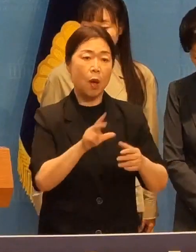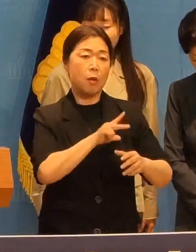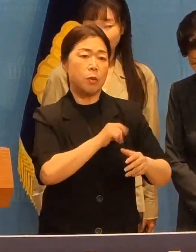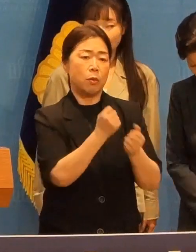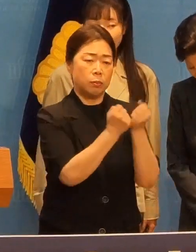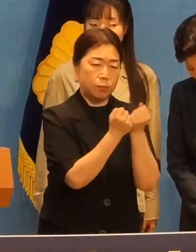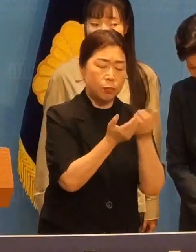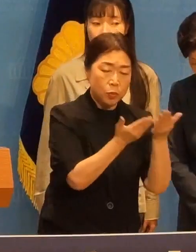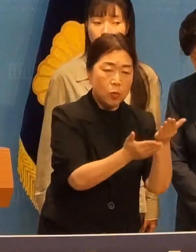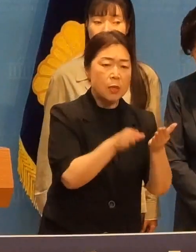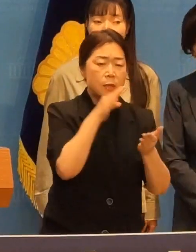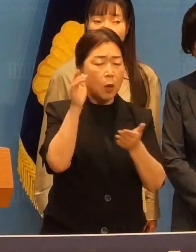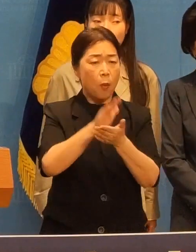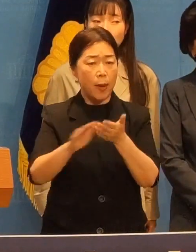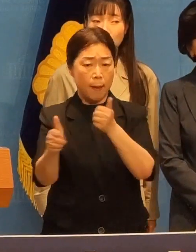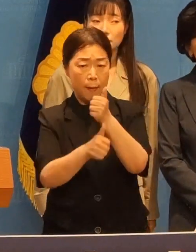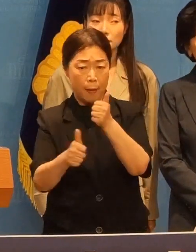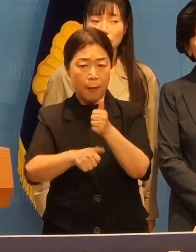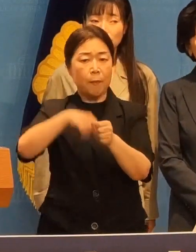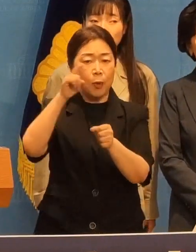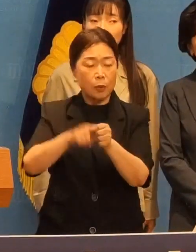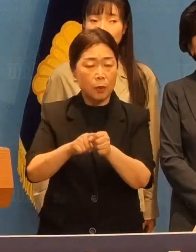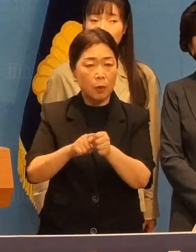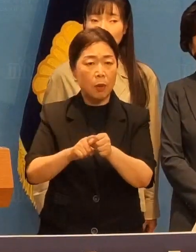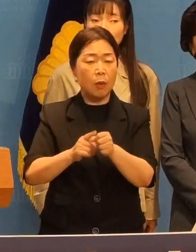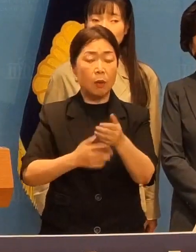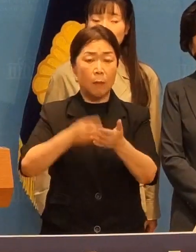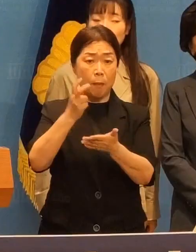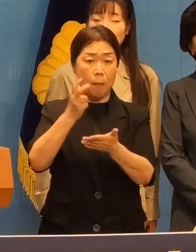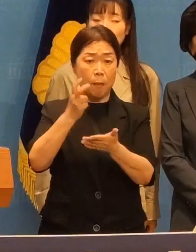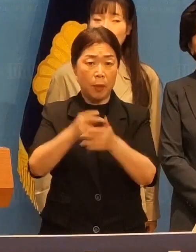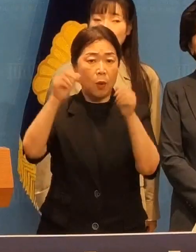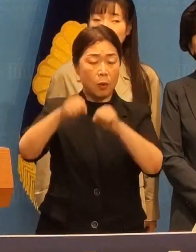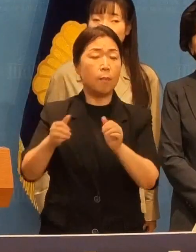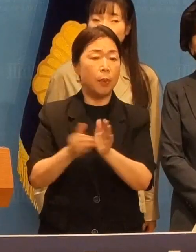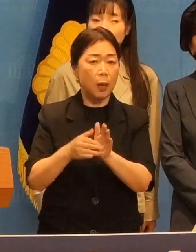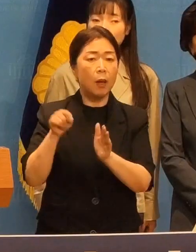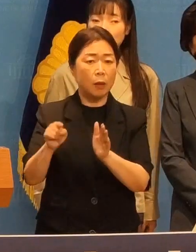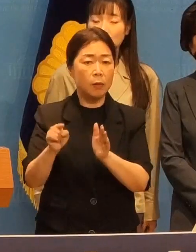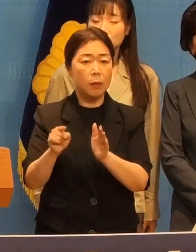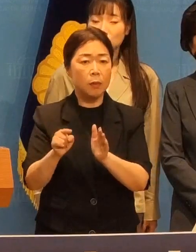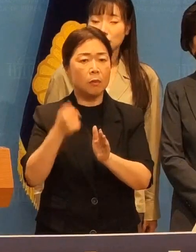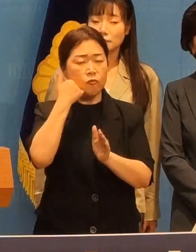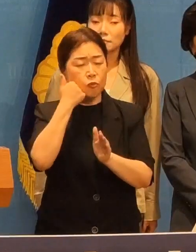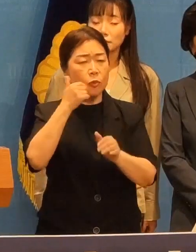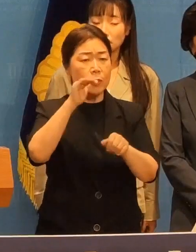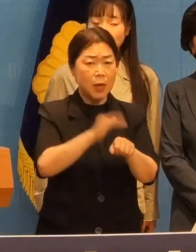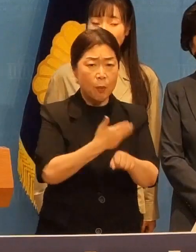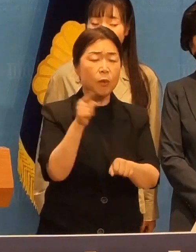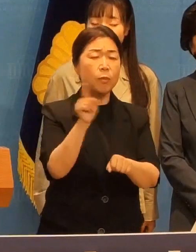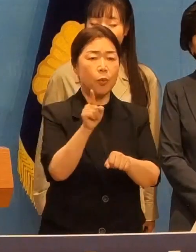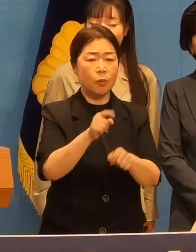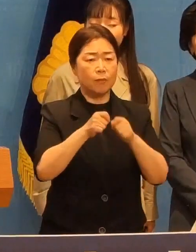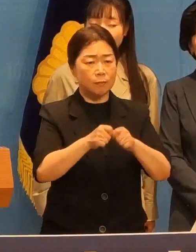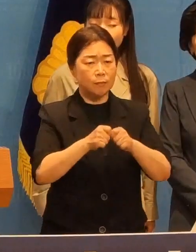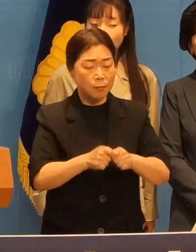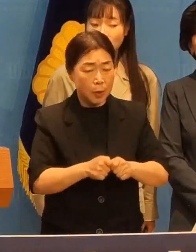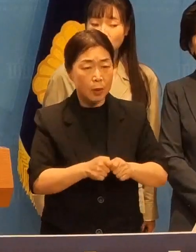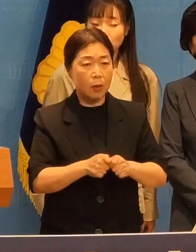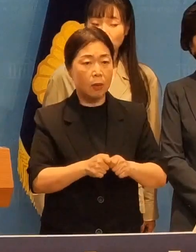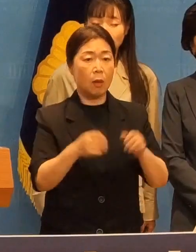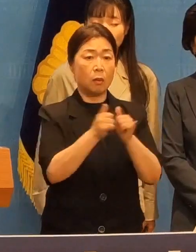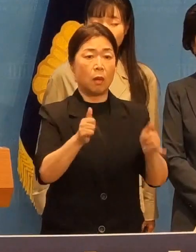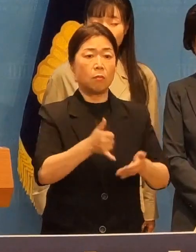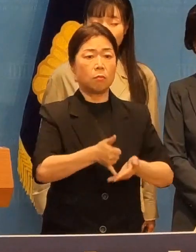설득하고 진실화해를 위한 과거사법을 통과시켰고 그 누구의 잘못으로 인한 인간의